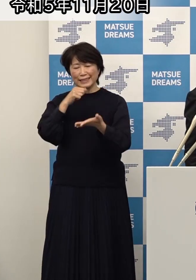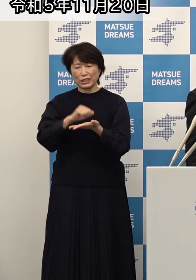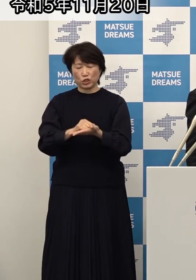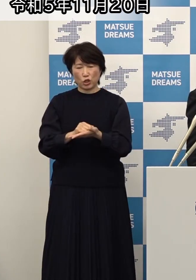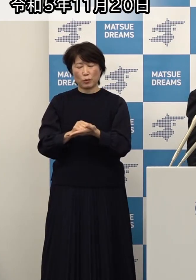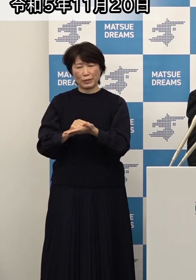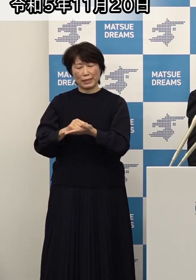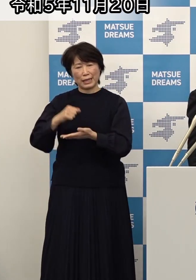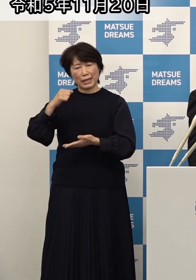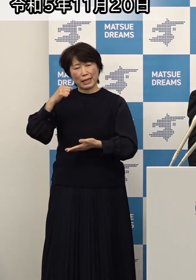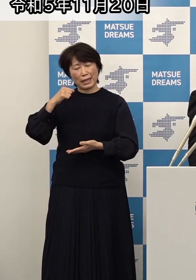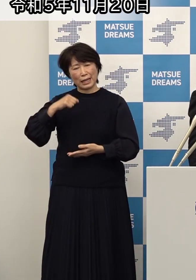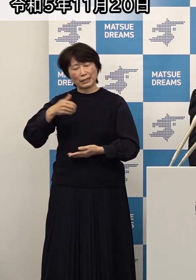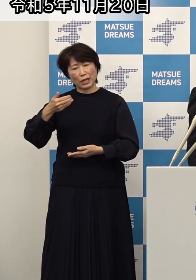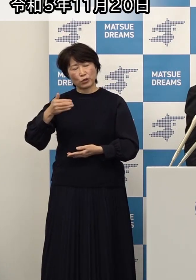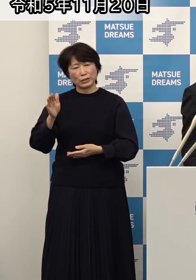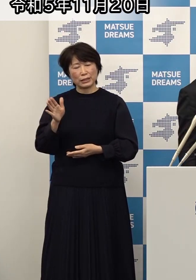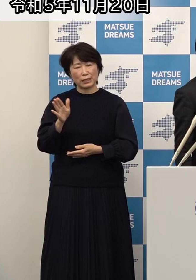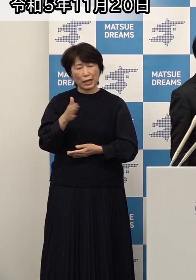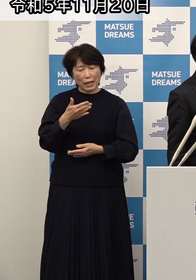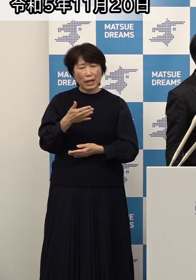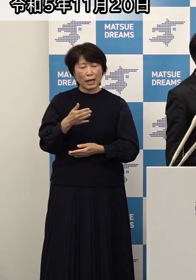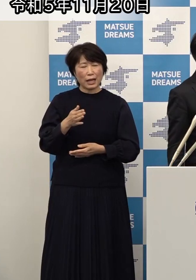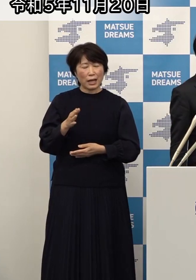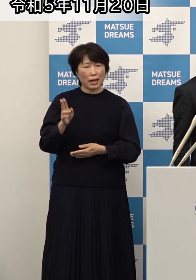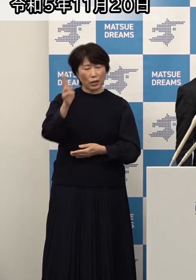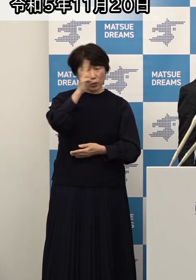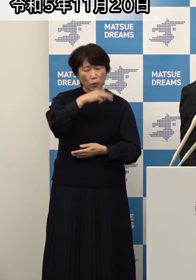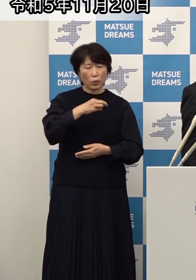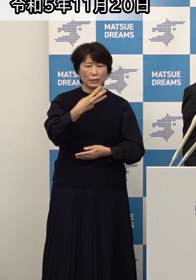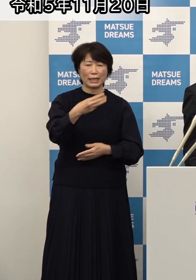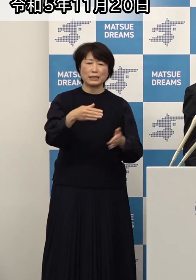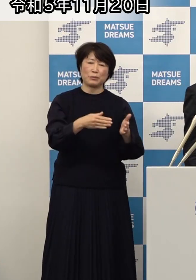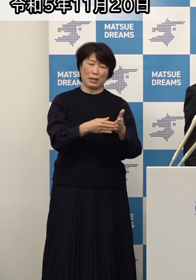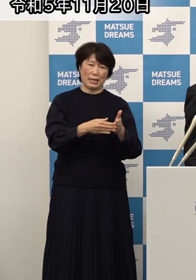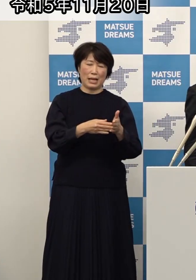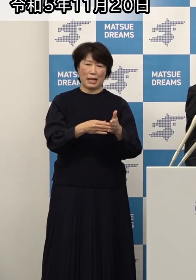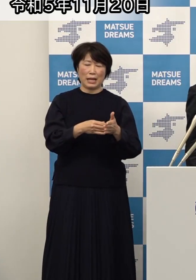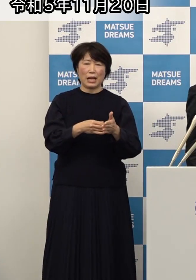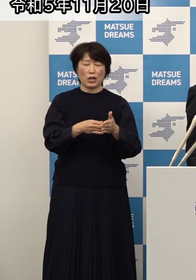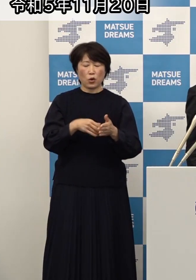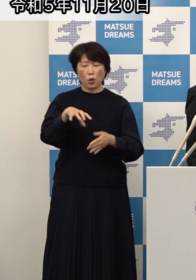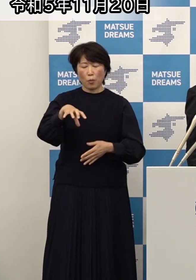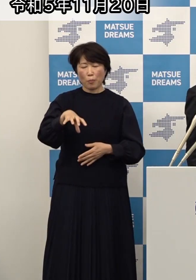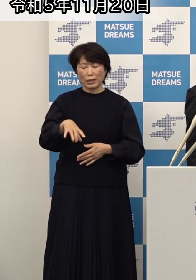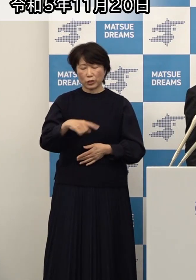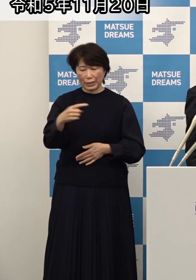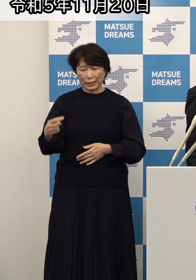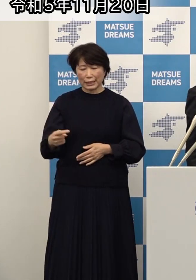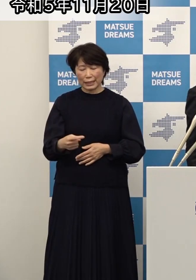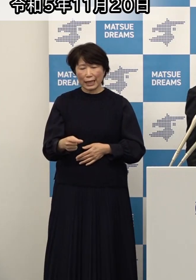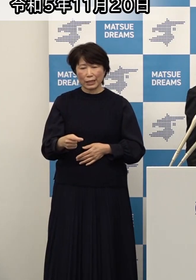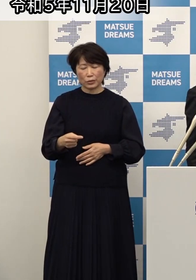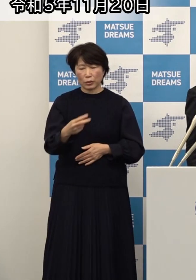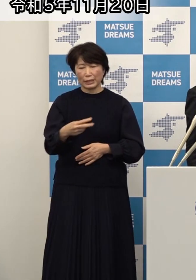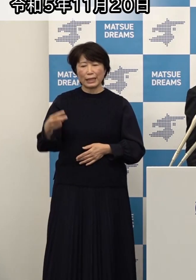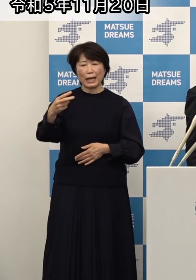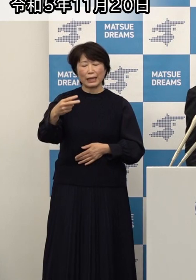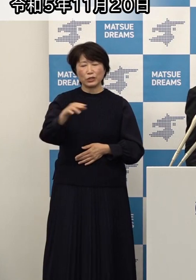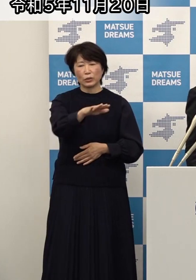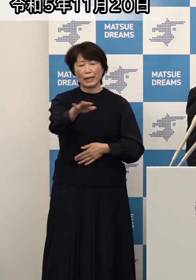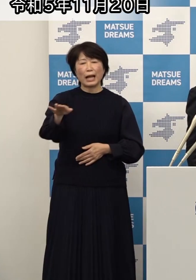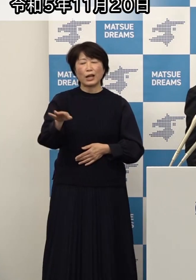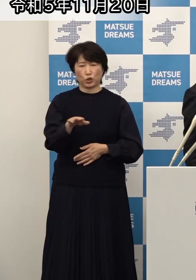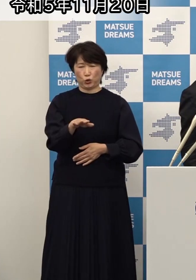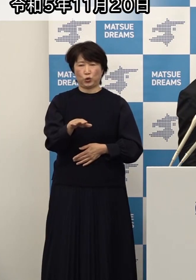時まで開催をいたします。場所は松江市役所の1階エントランスと段々テラスになっ